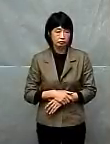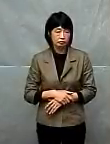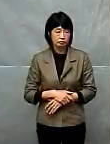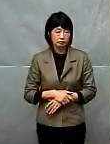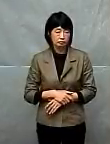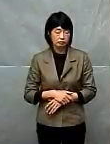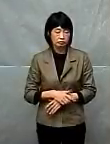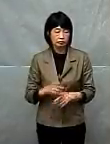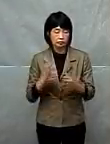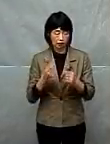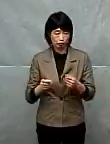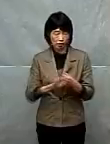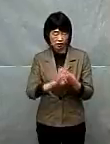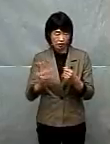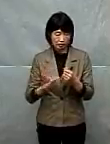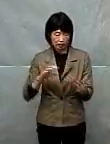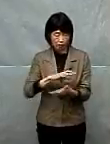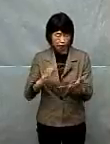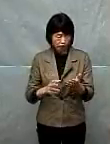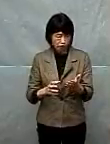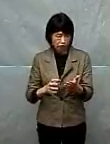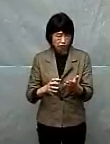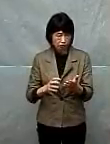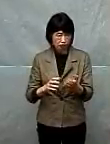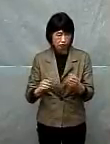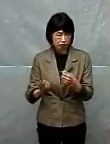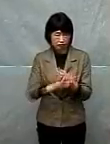原発事故に対して